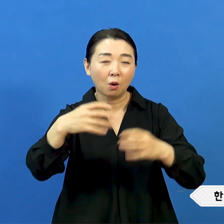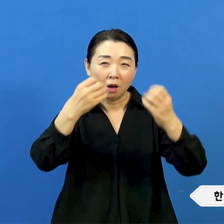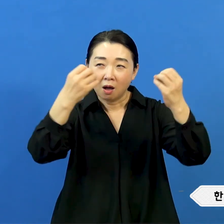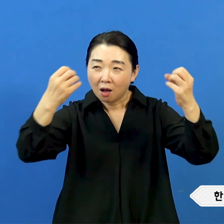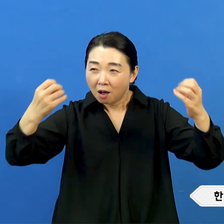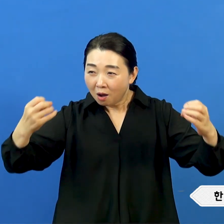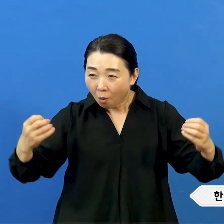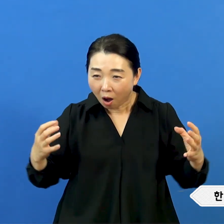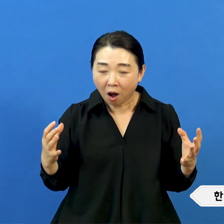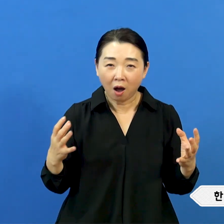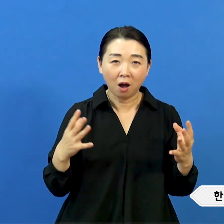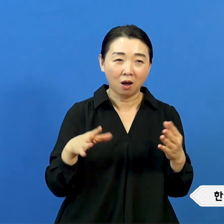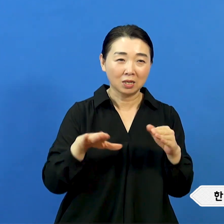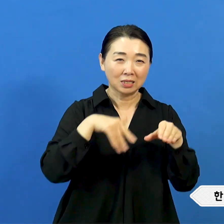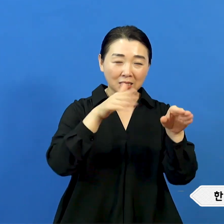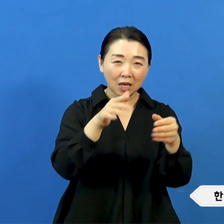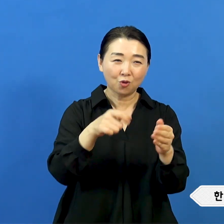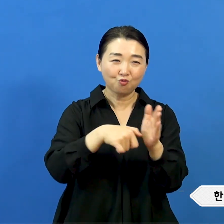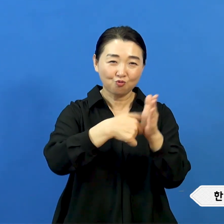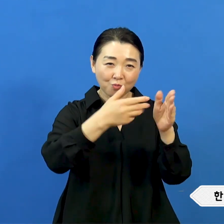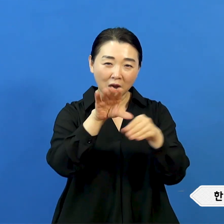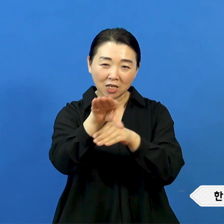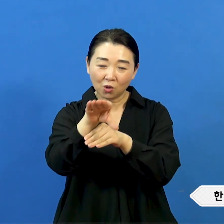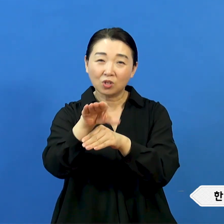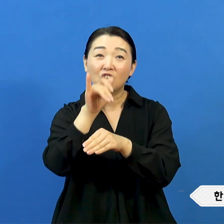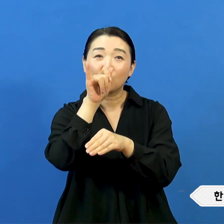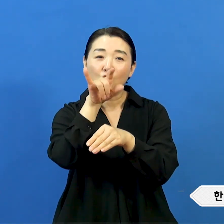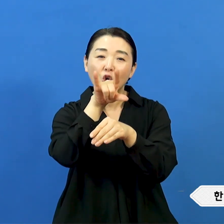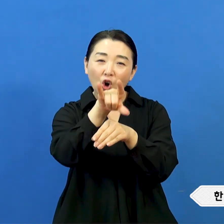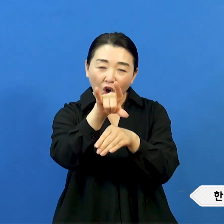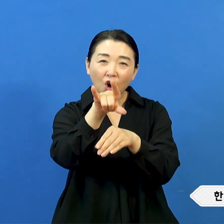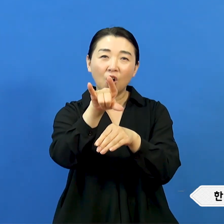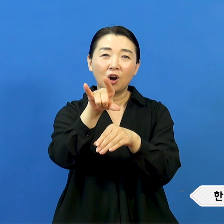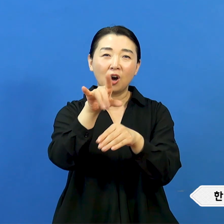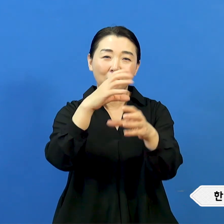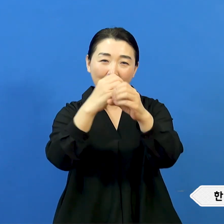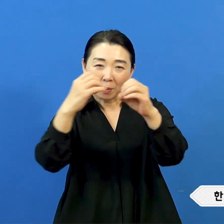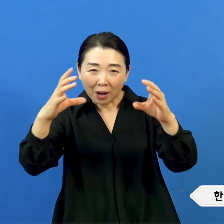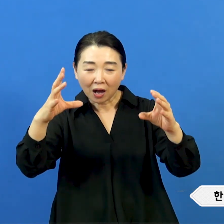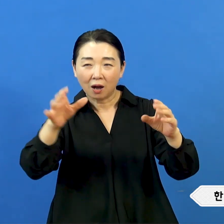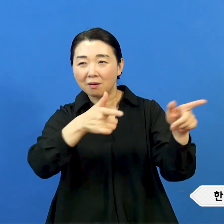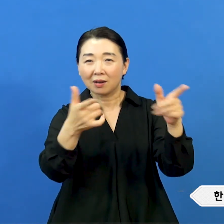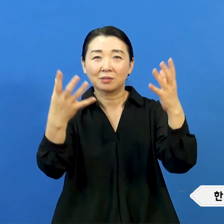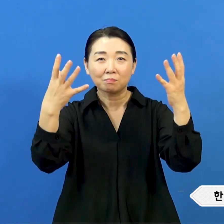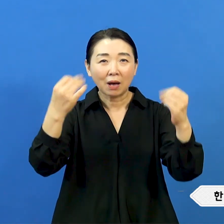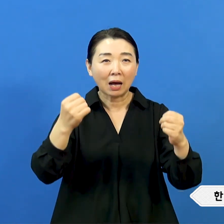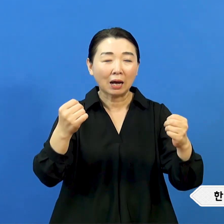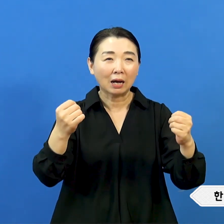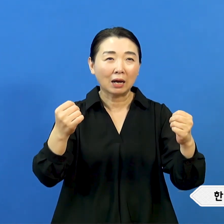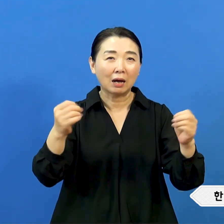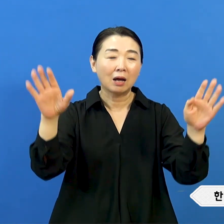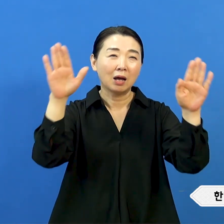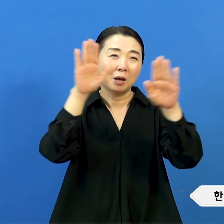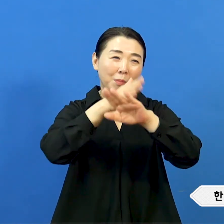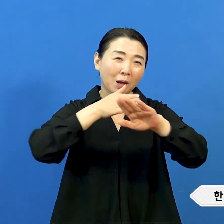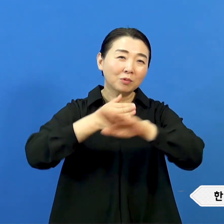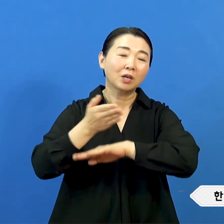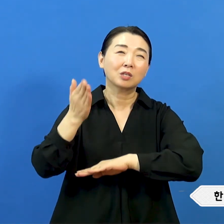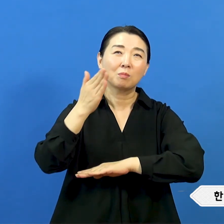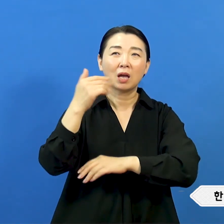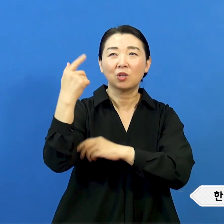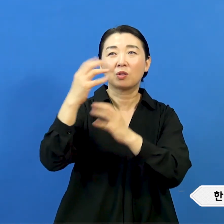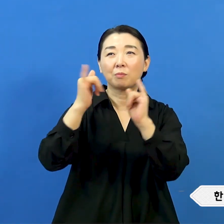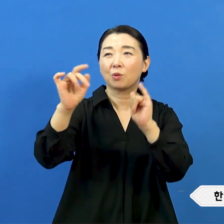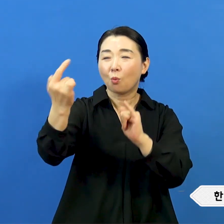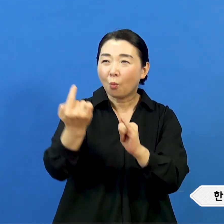세계 명차는 다 모아놓은 그 자동차 박람회, 온갖 그 늦은 시간에도 유명 연예인이 나와서 하는 그